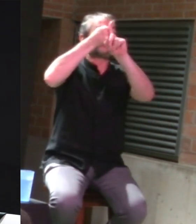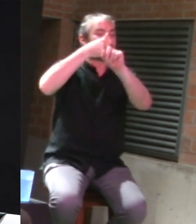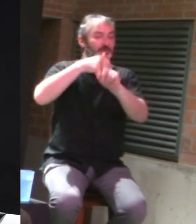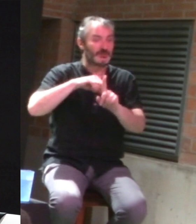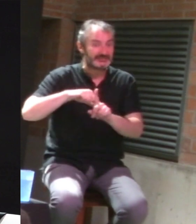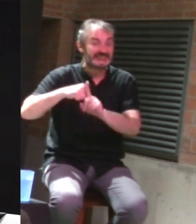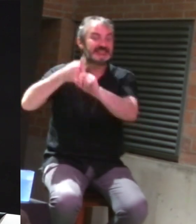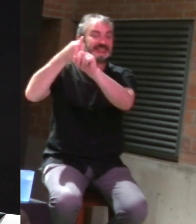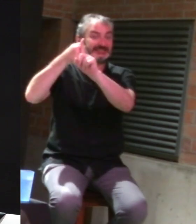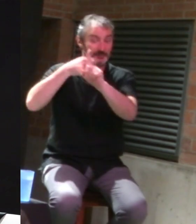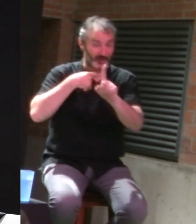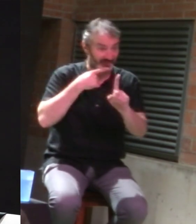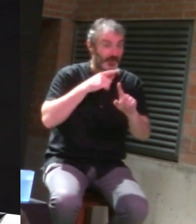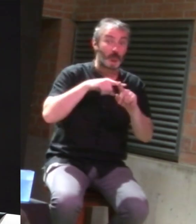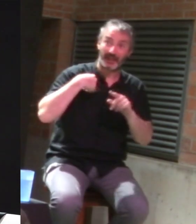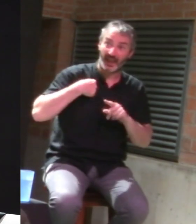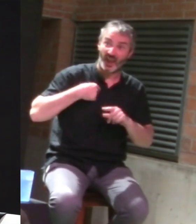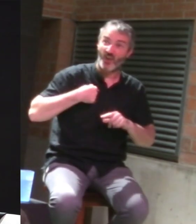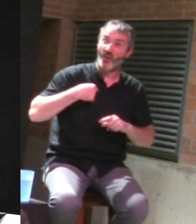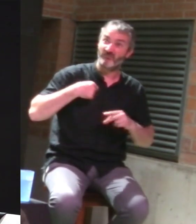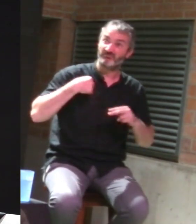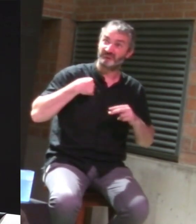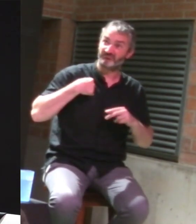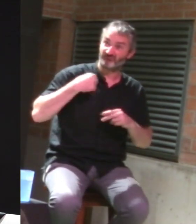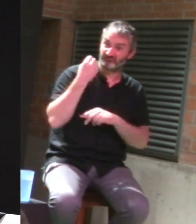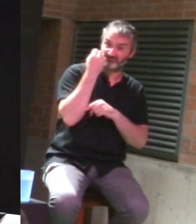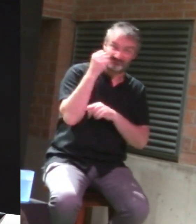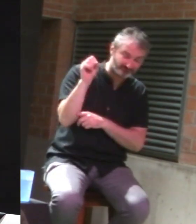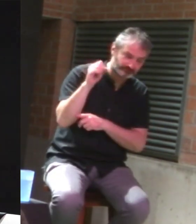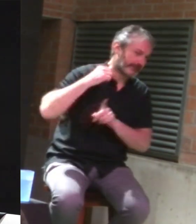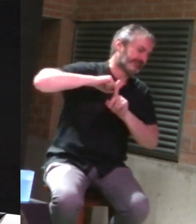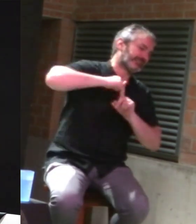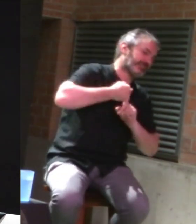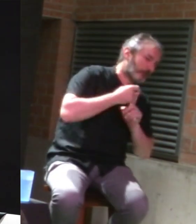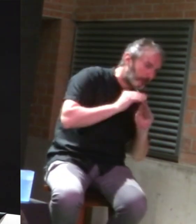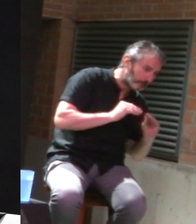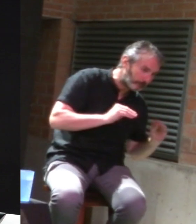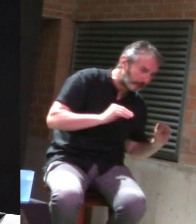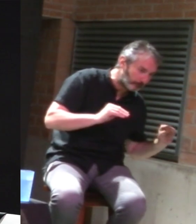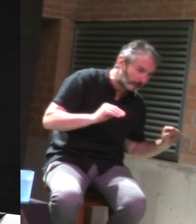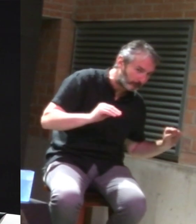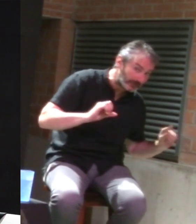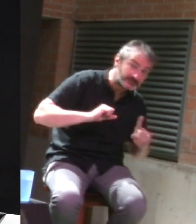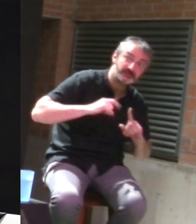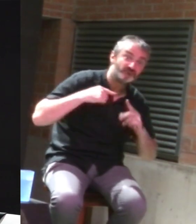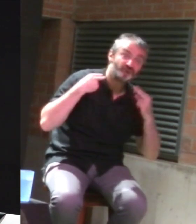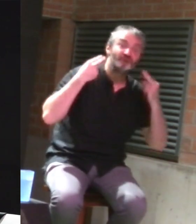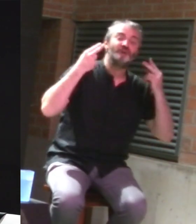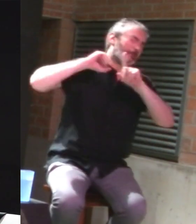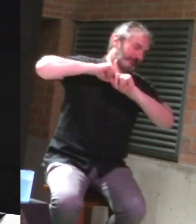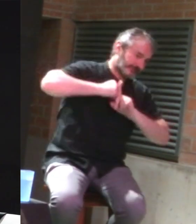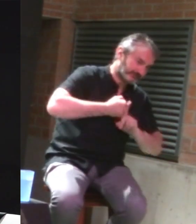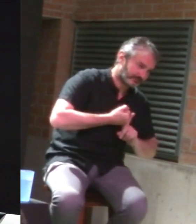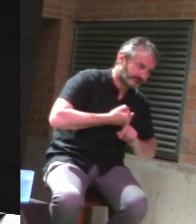saltar-se, diguem-ne, l'ordre establert. Un ordre que, molt bé explicava la Laura, té fonamentat